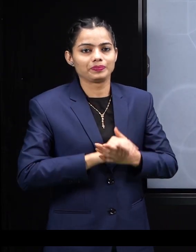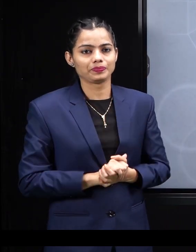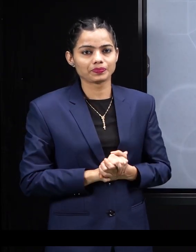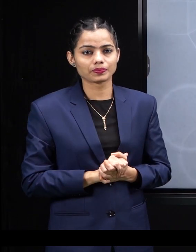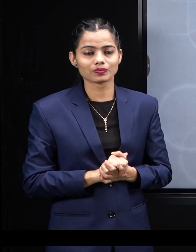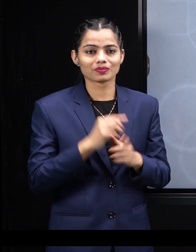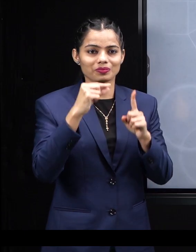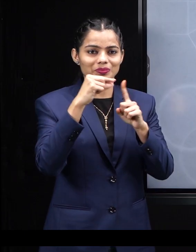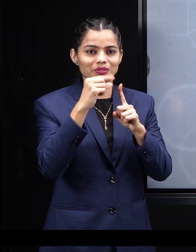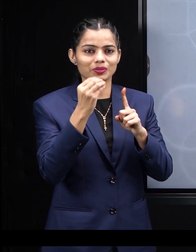போஸ்டுலேட்ஸ்,